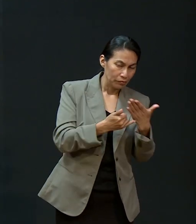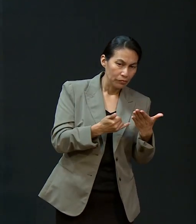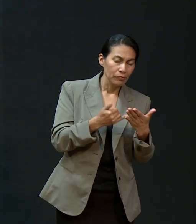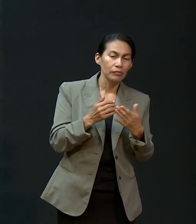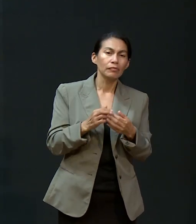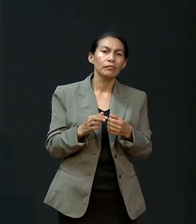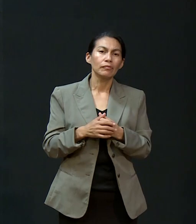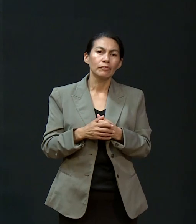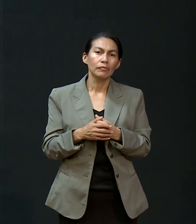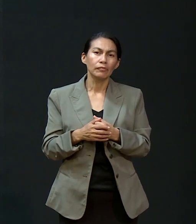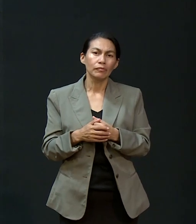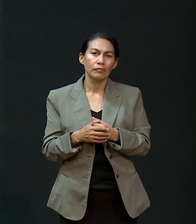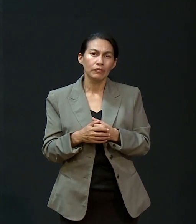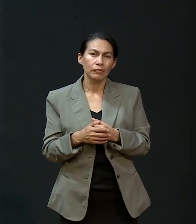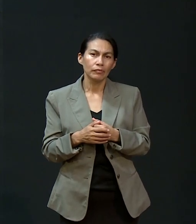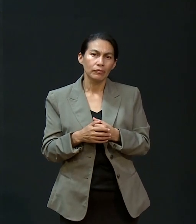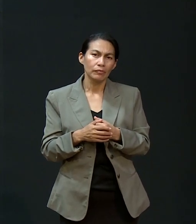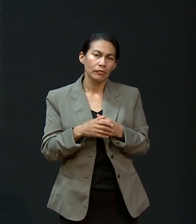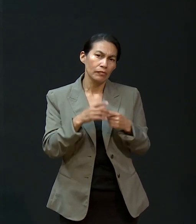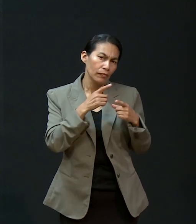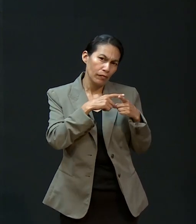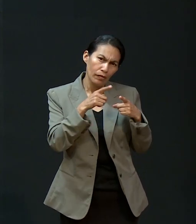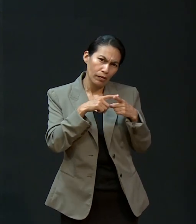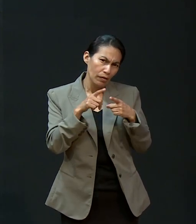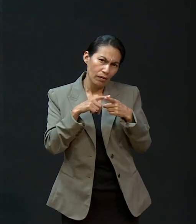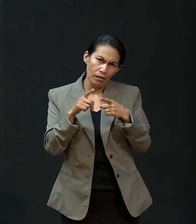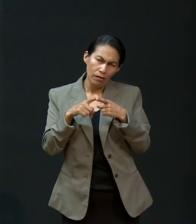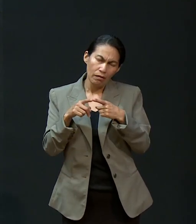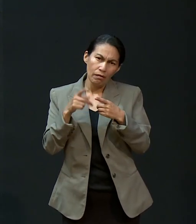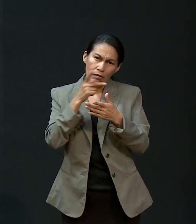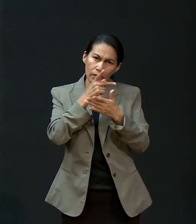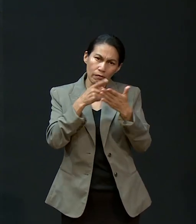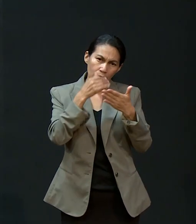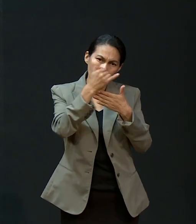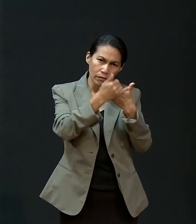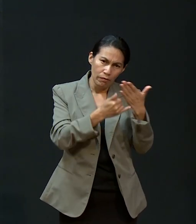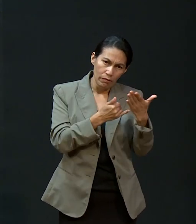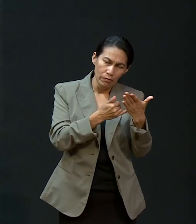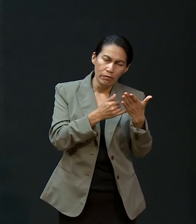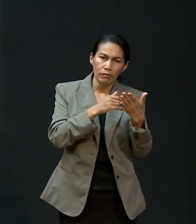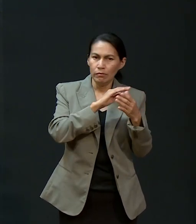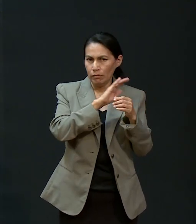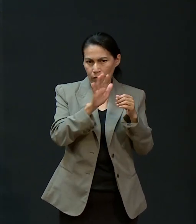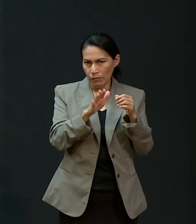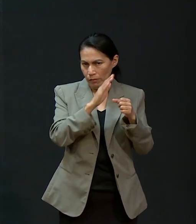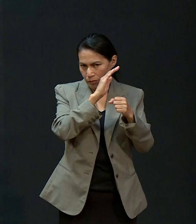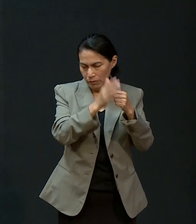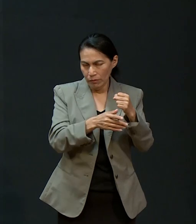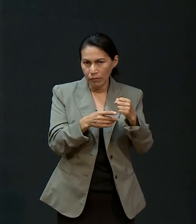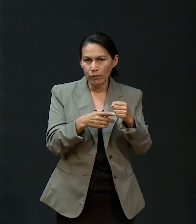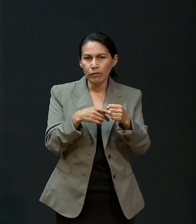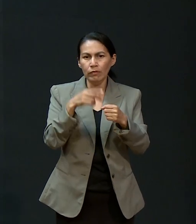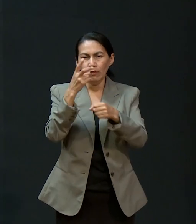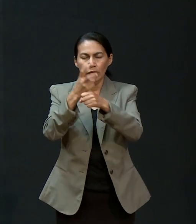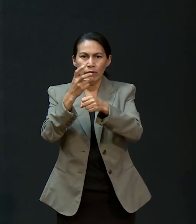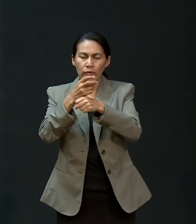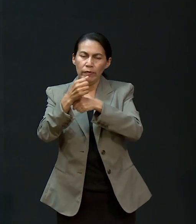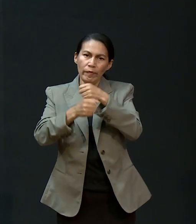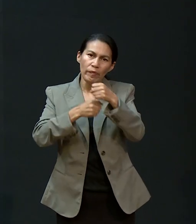se presentó el proyecto y los proyectos que también me dieron durante los semestres, paso segundo.